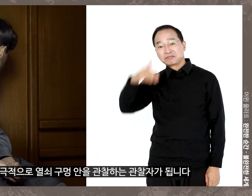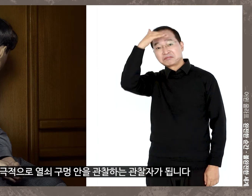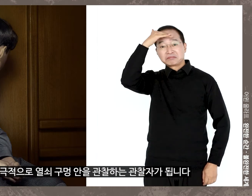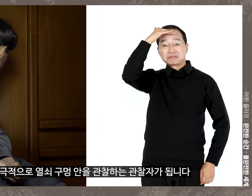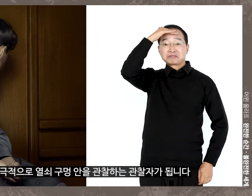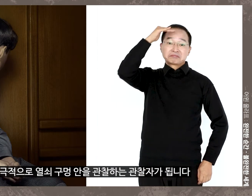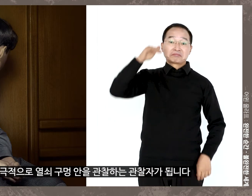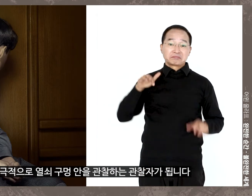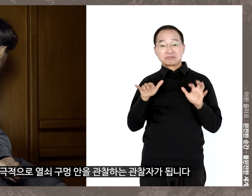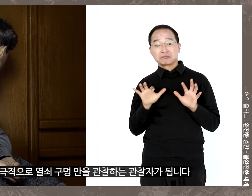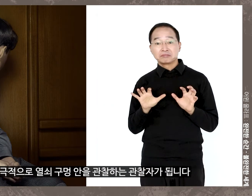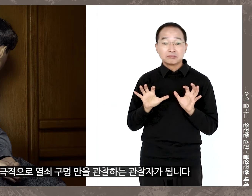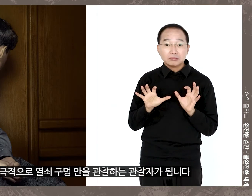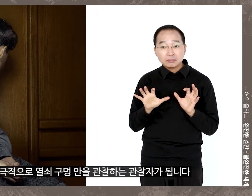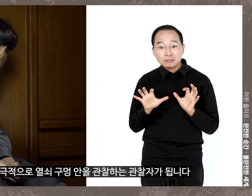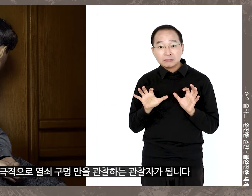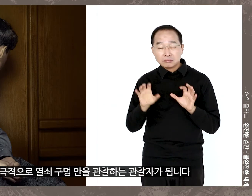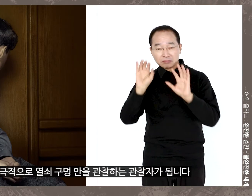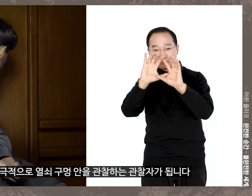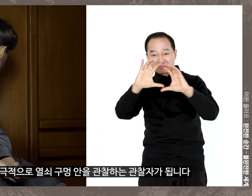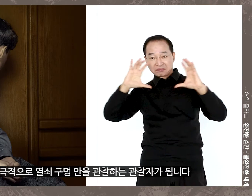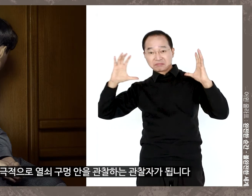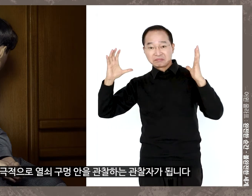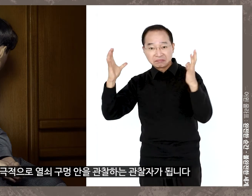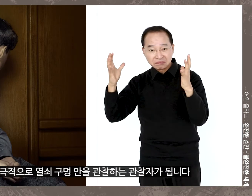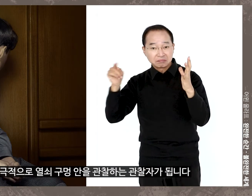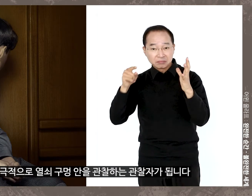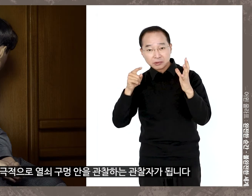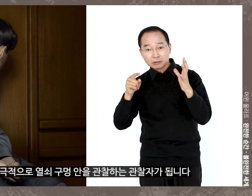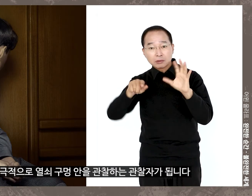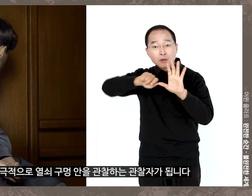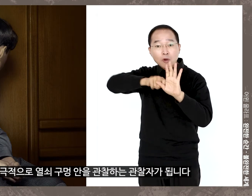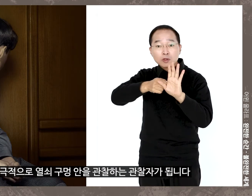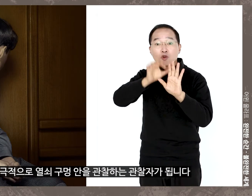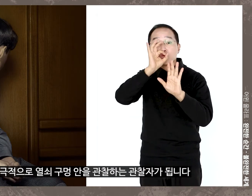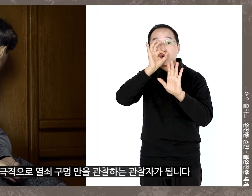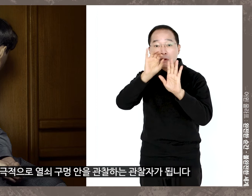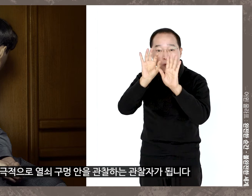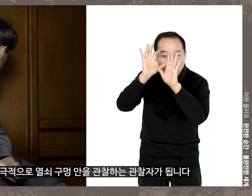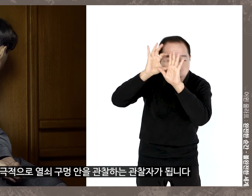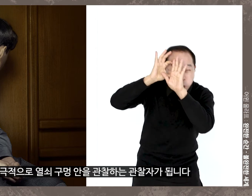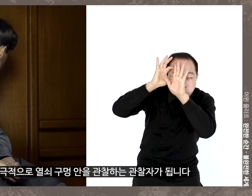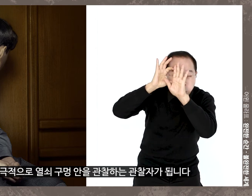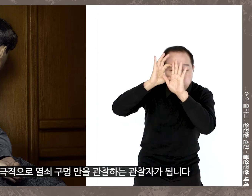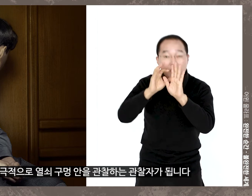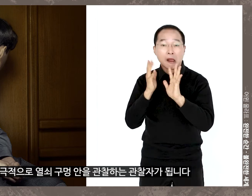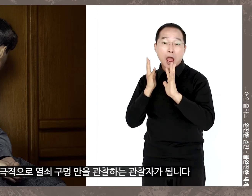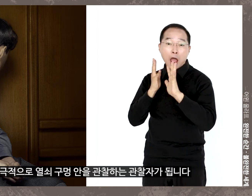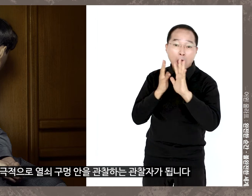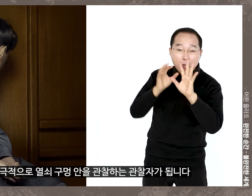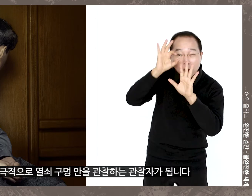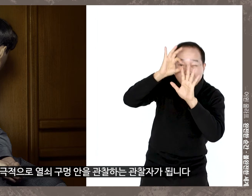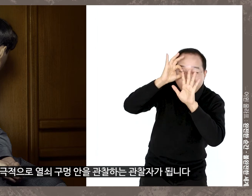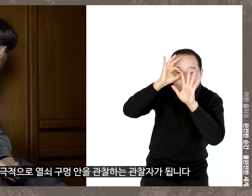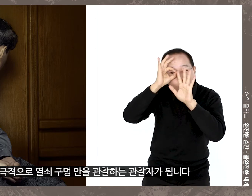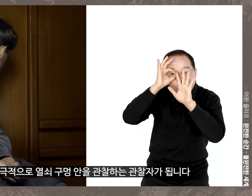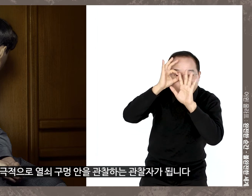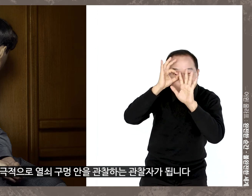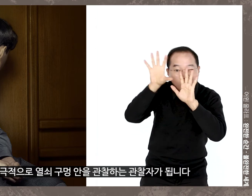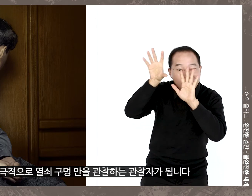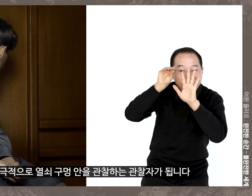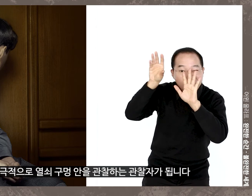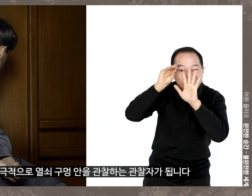관람객들은 적극적으로 열쇠 구멍 안을 관찰하는 관찰자가 됩니다.